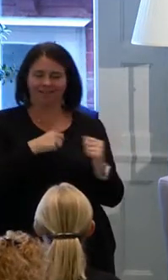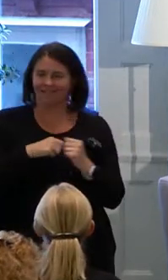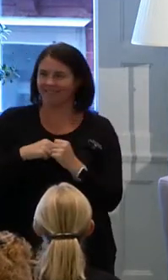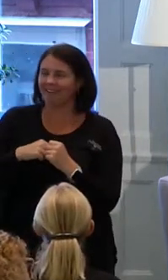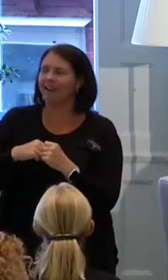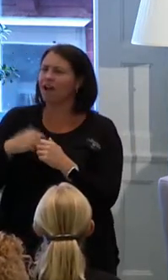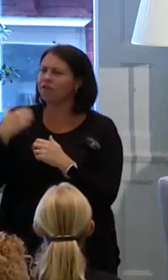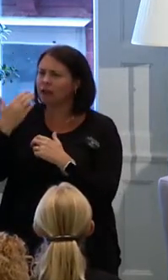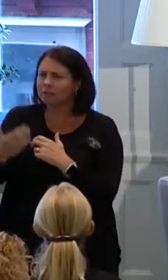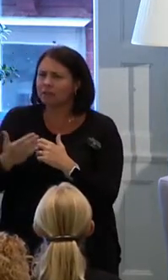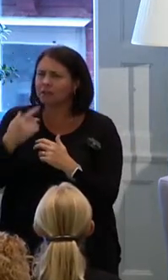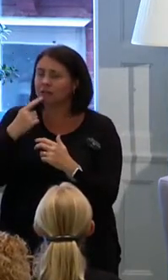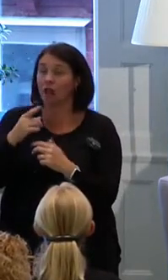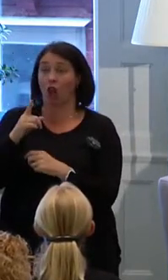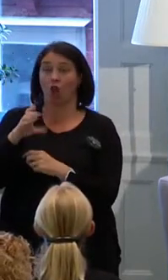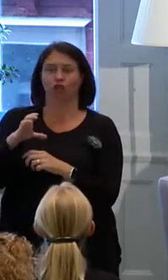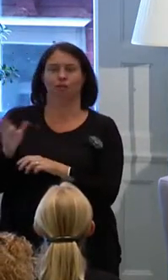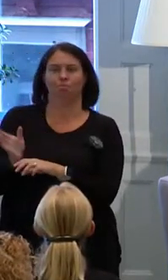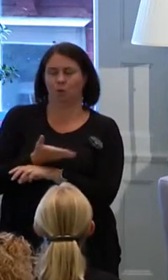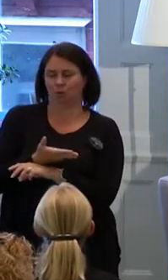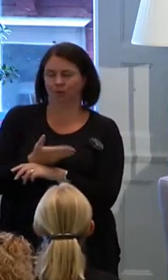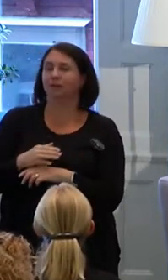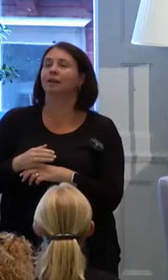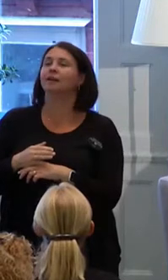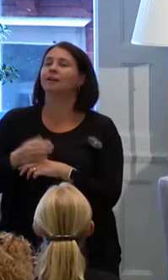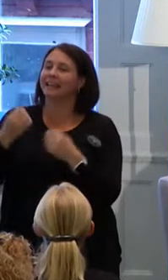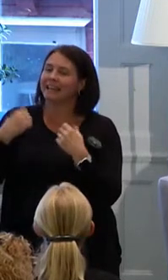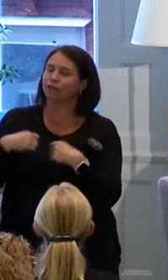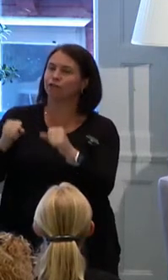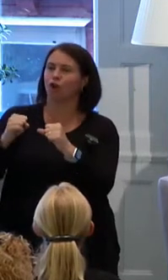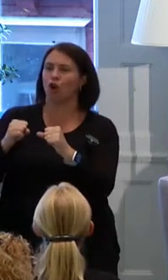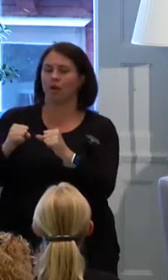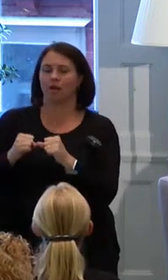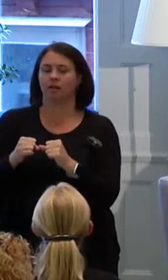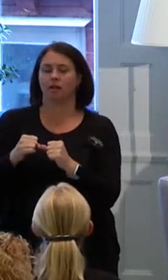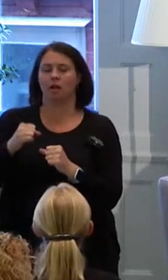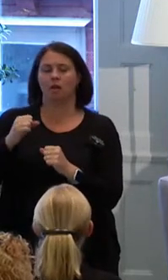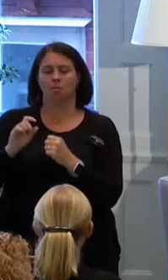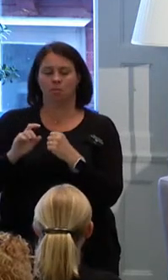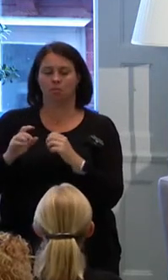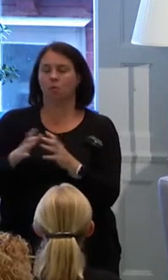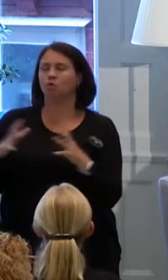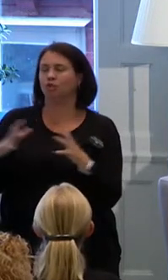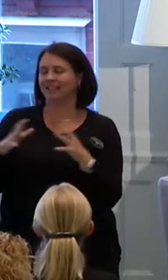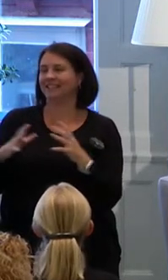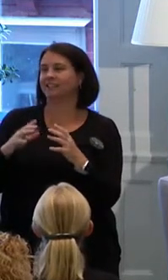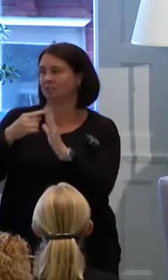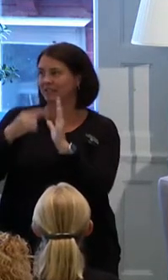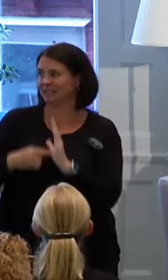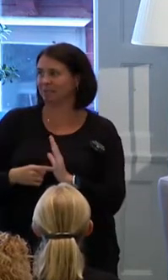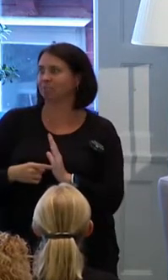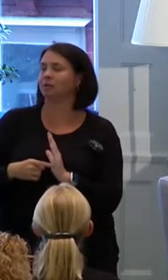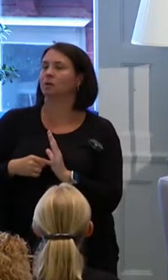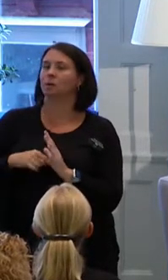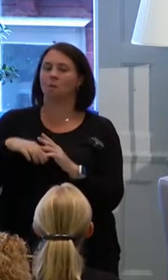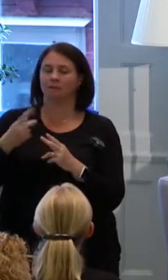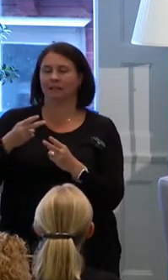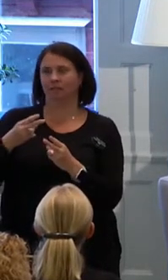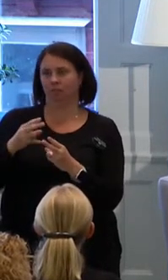Framtiden, vad sa du mer? Avskaffa LAS. Ja. Inför en proportionalitetsprincip, konfliktreglerna. Det var mycket på en gång. Ja, bra.